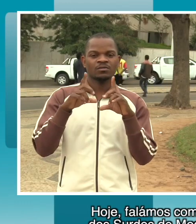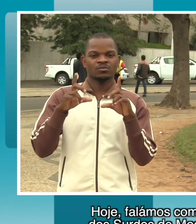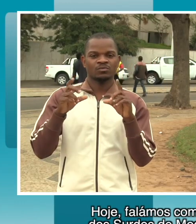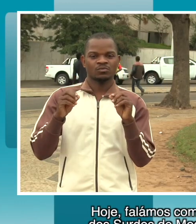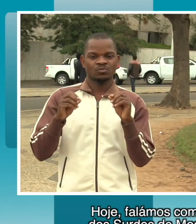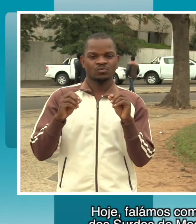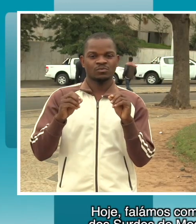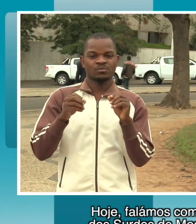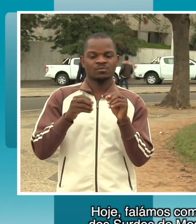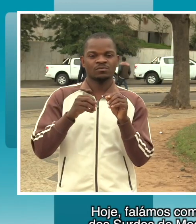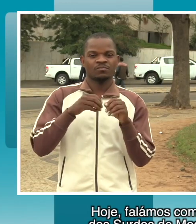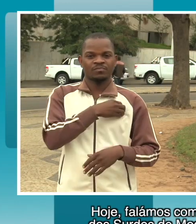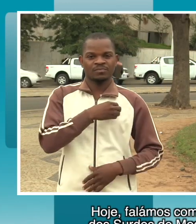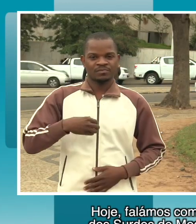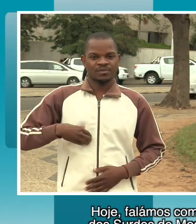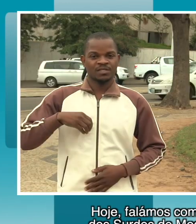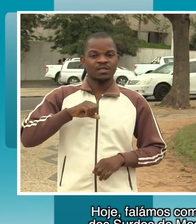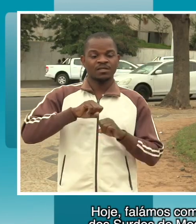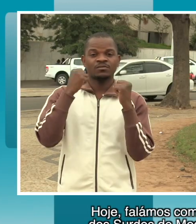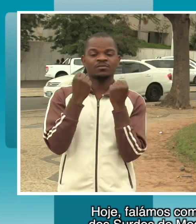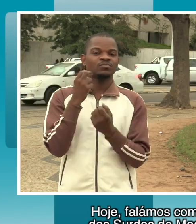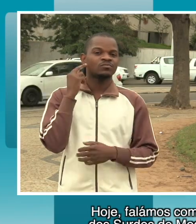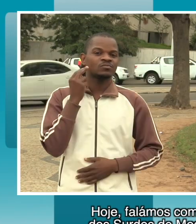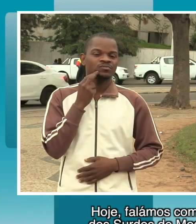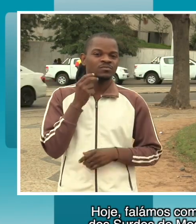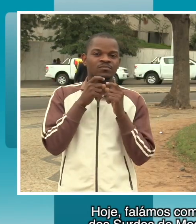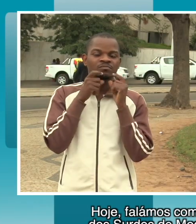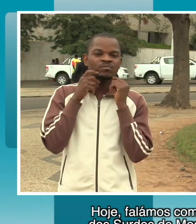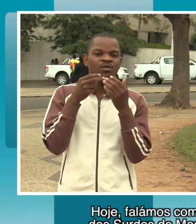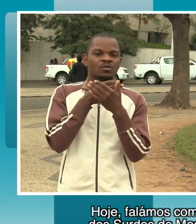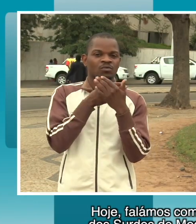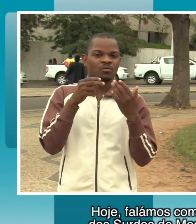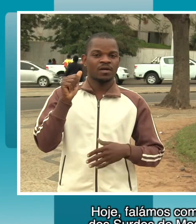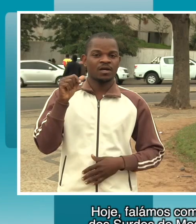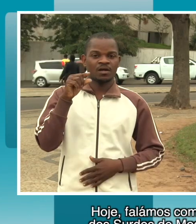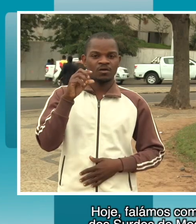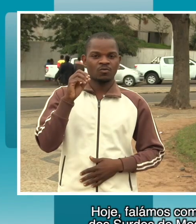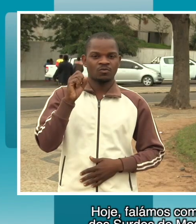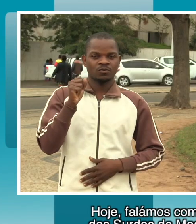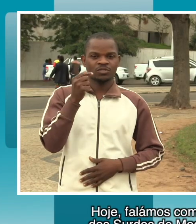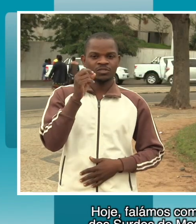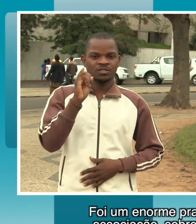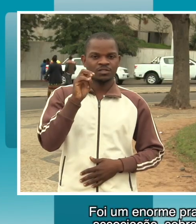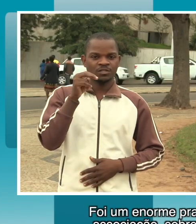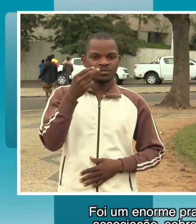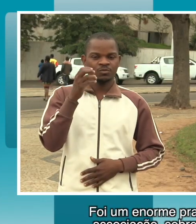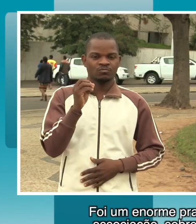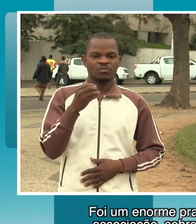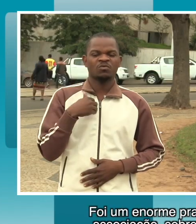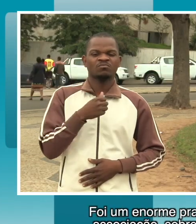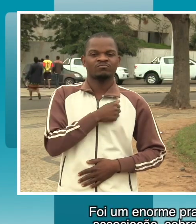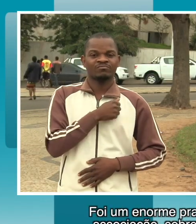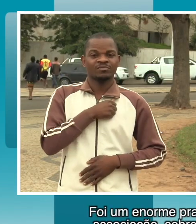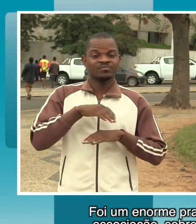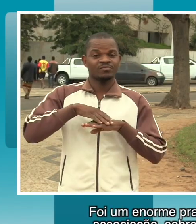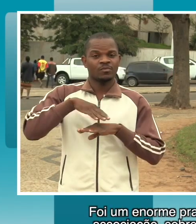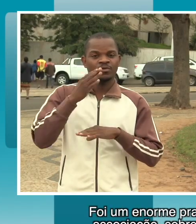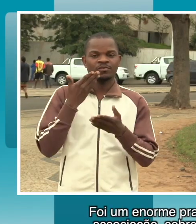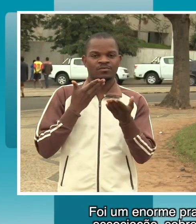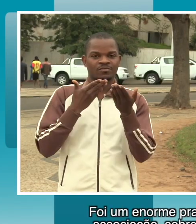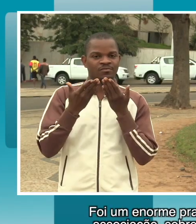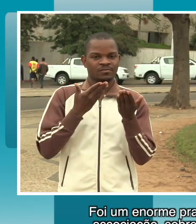presidente da Associação dos Surdos de Moçambique, Agostinho Feliz. Foi um enorme prazer